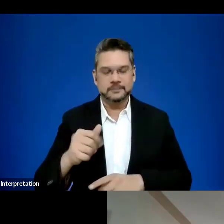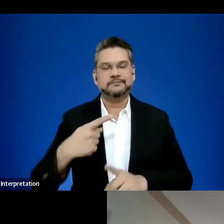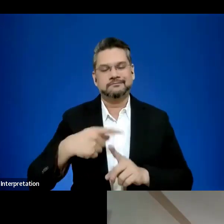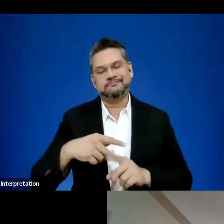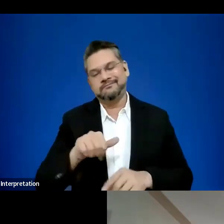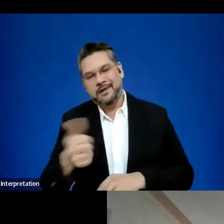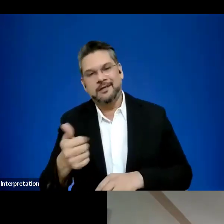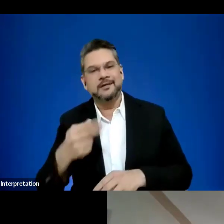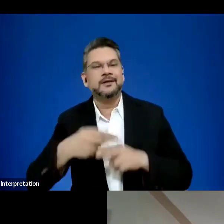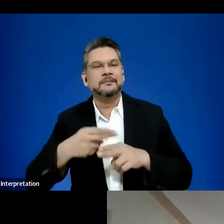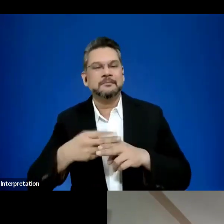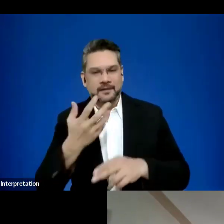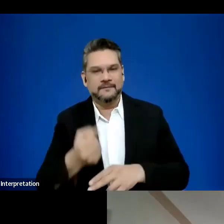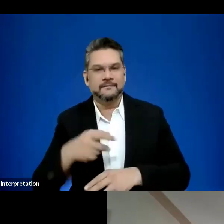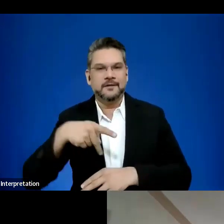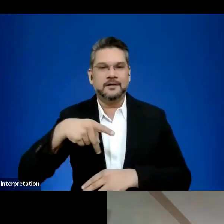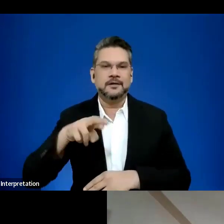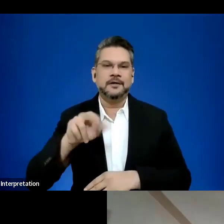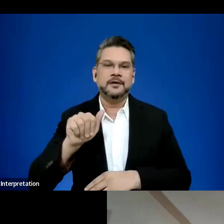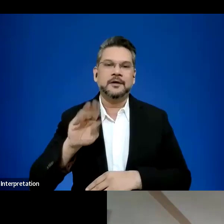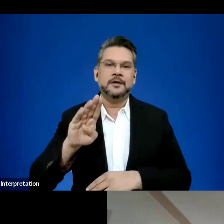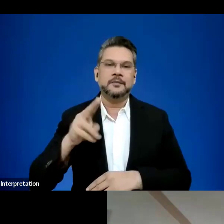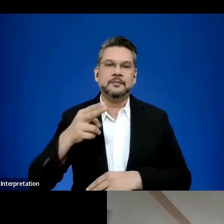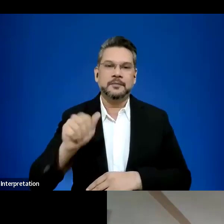哦，所以大家，哦，我的名字叫孙他。